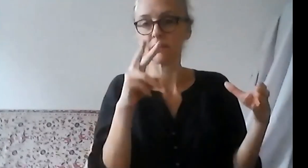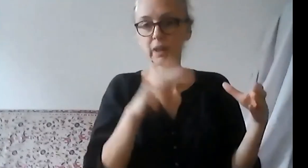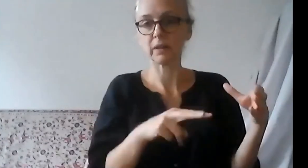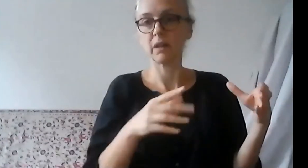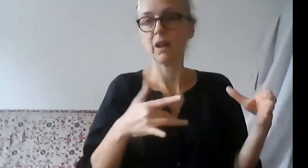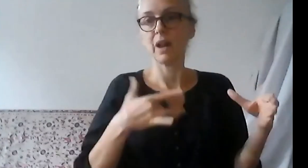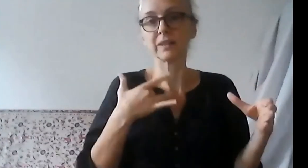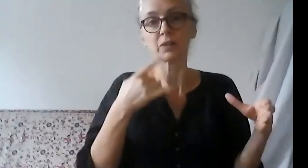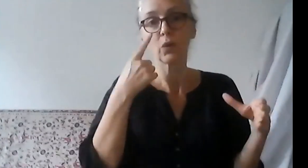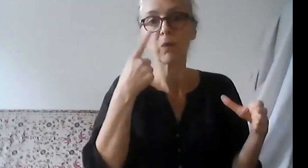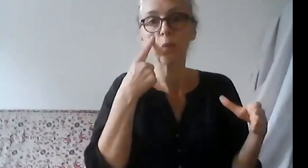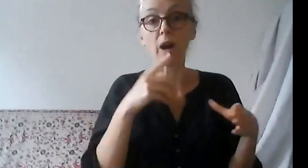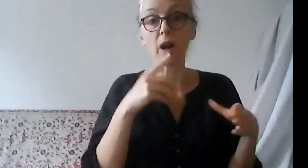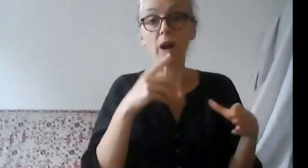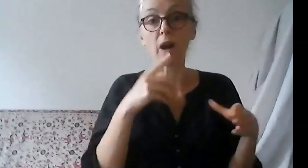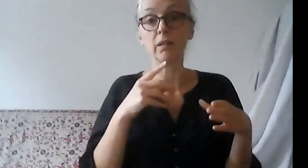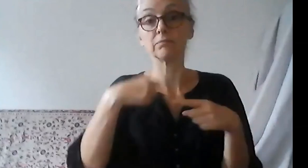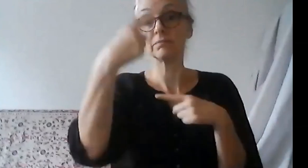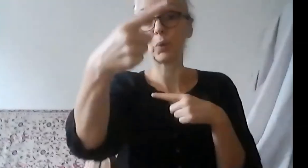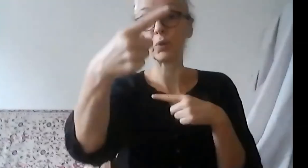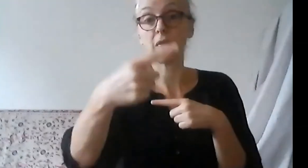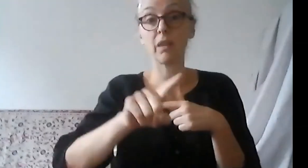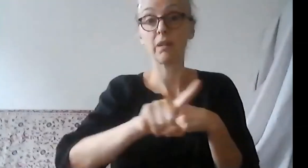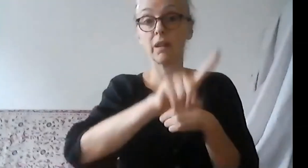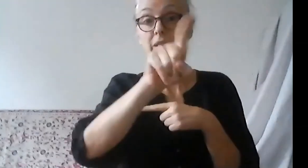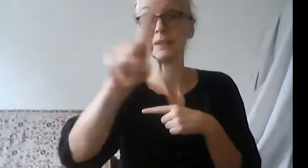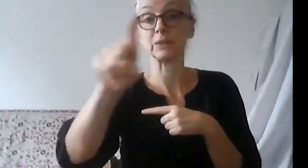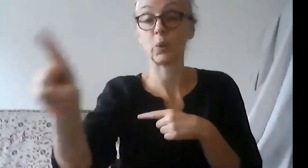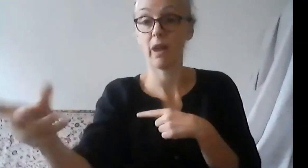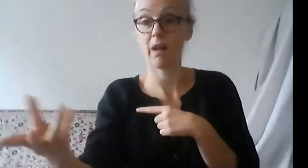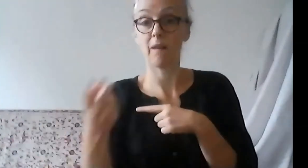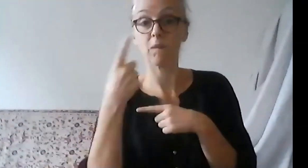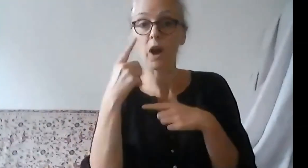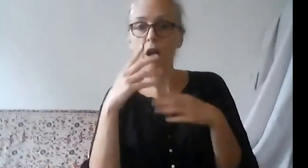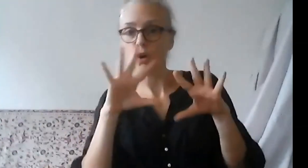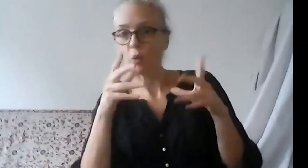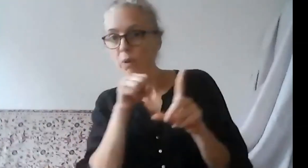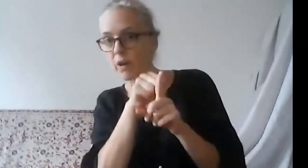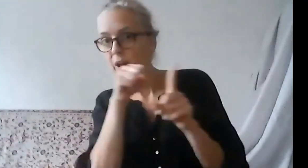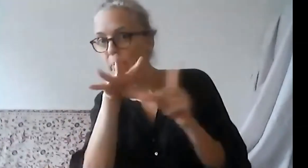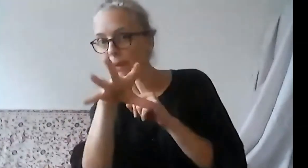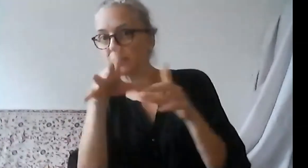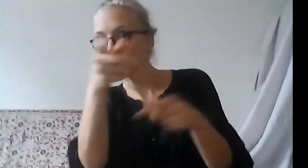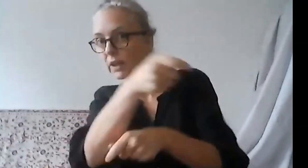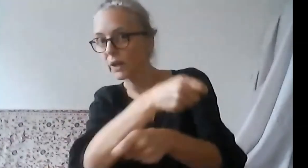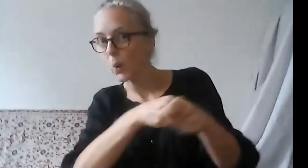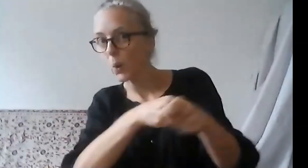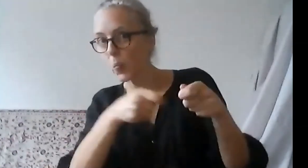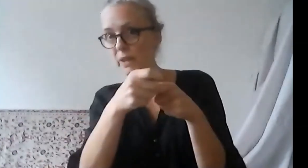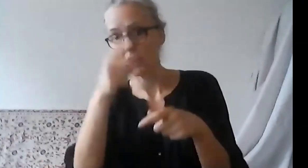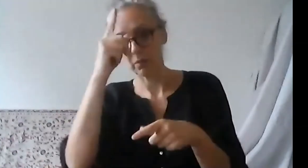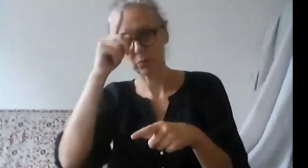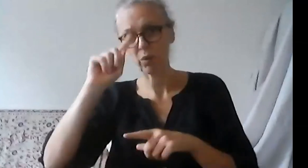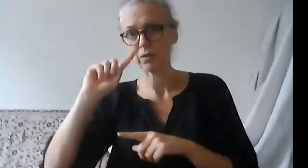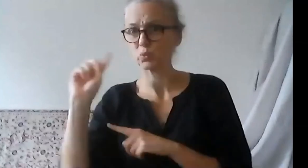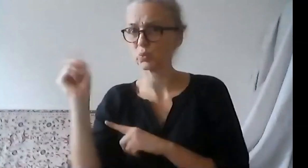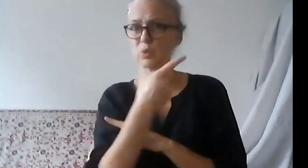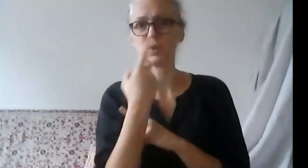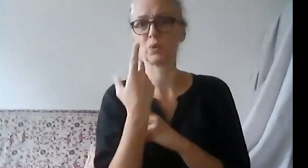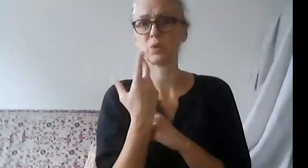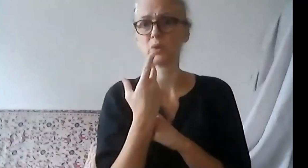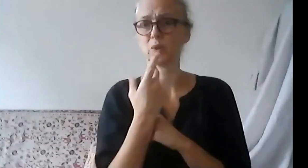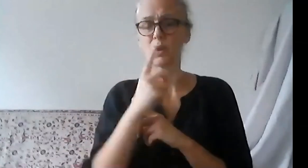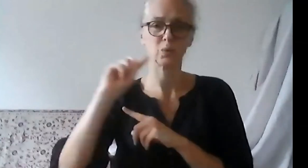vague 3, notamment sur l'impact économique, qui est effectivement tout le monde, l'opinion, entre guillemets, l'opinion